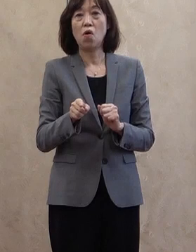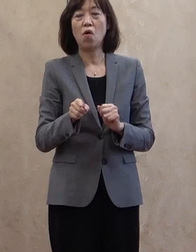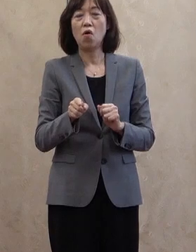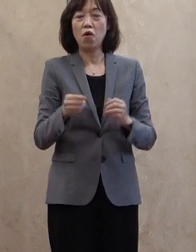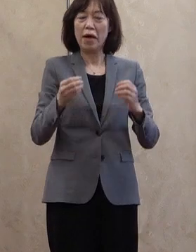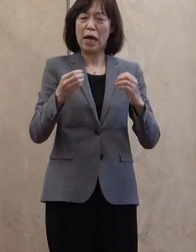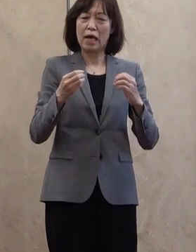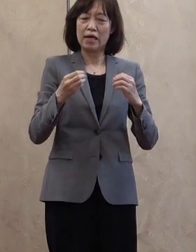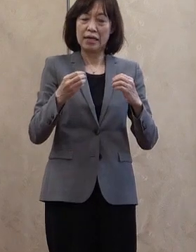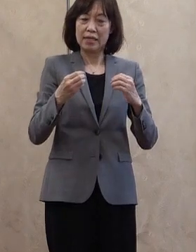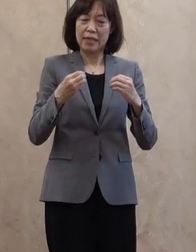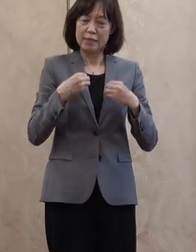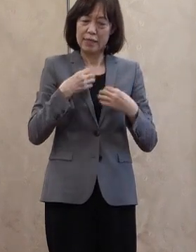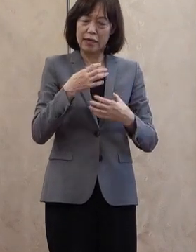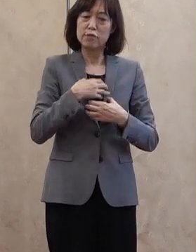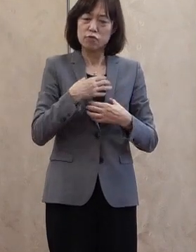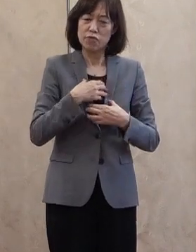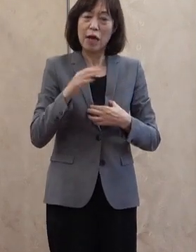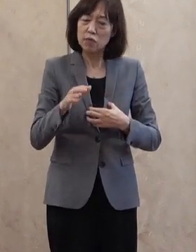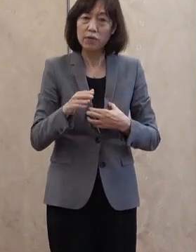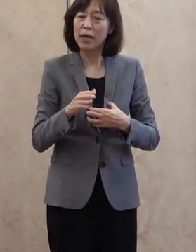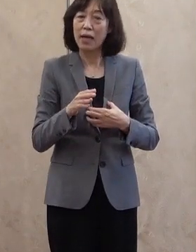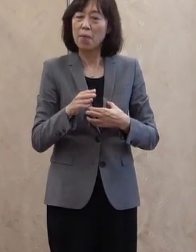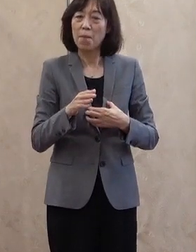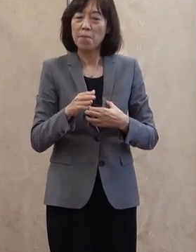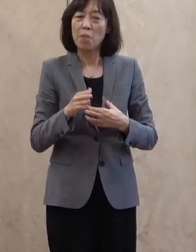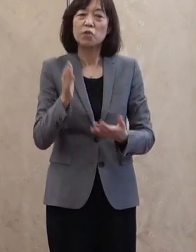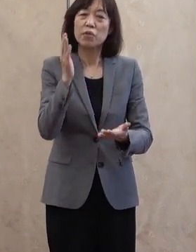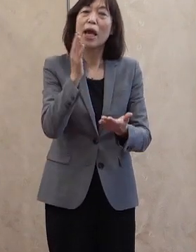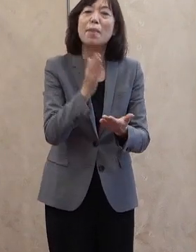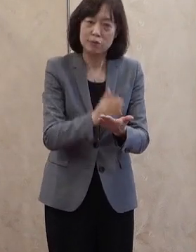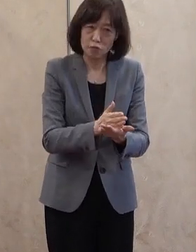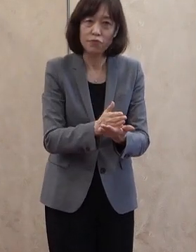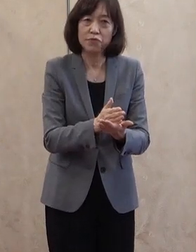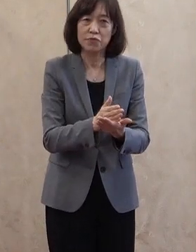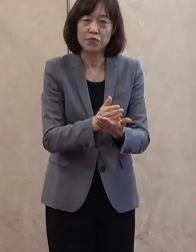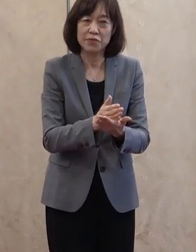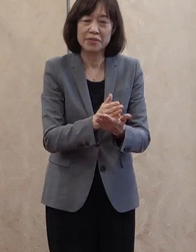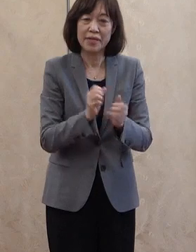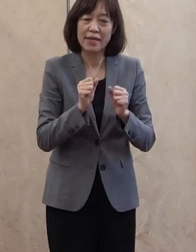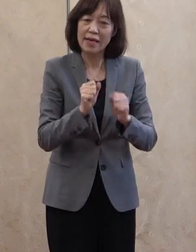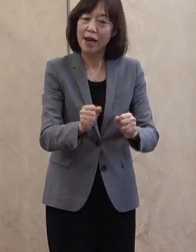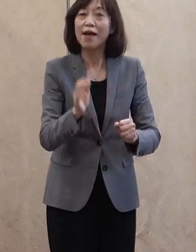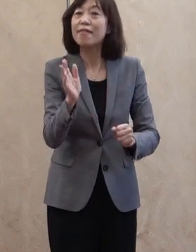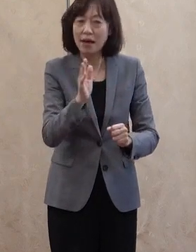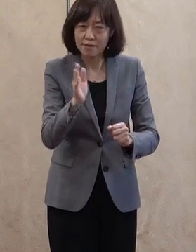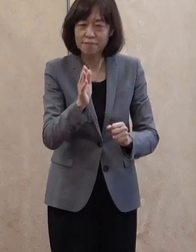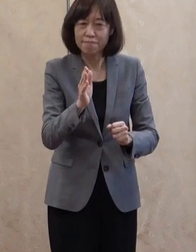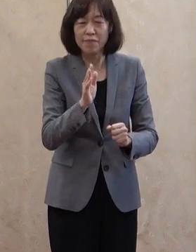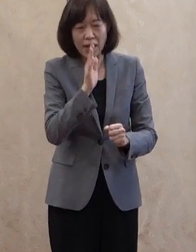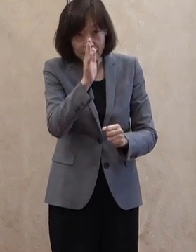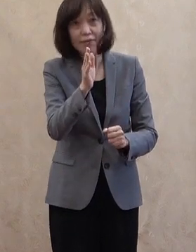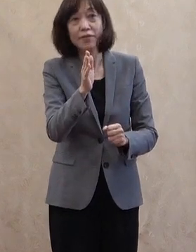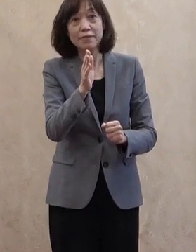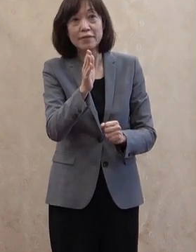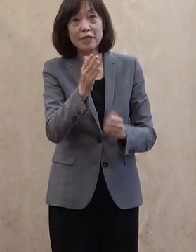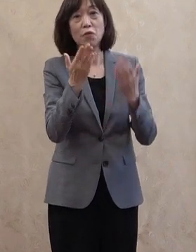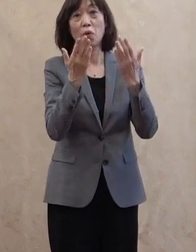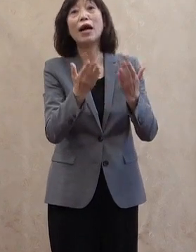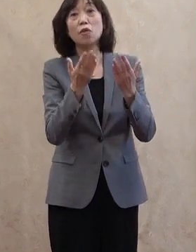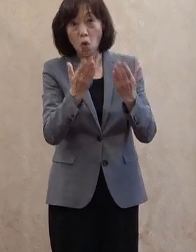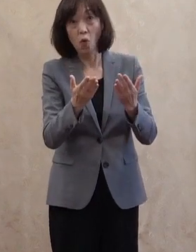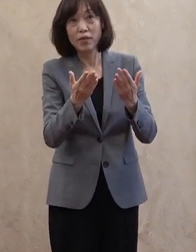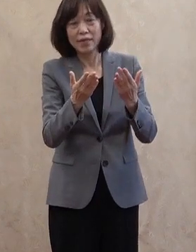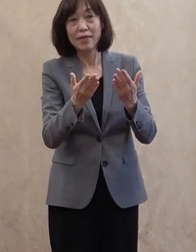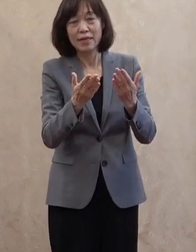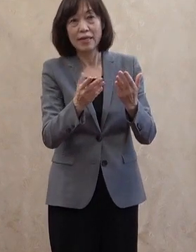感染率の高い活動についてはもう実施をしないということの決定をいたしていますので、それを学校に通知をい